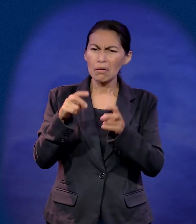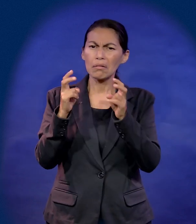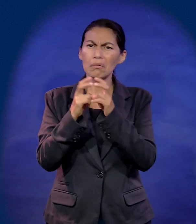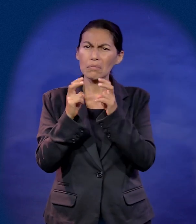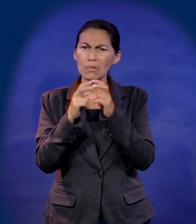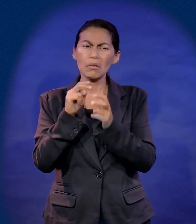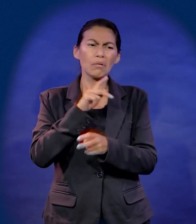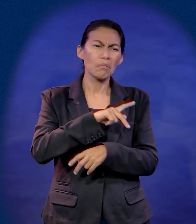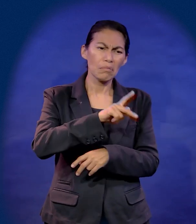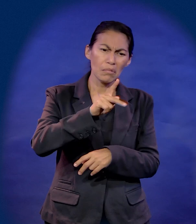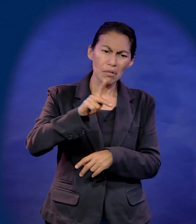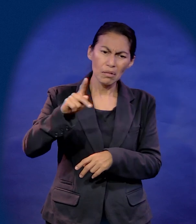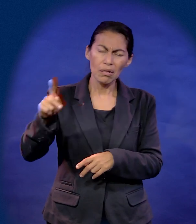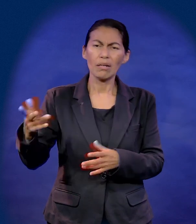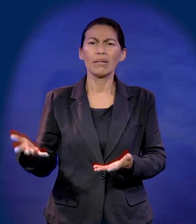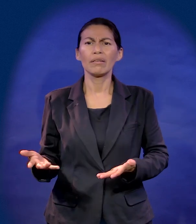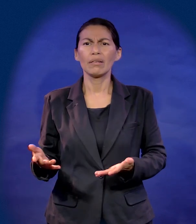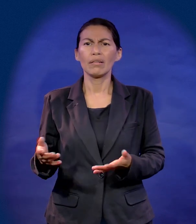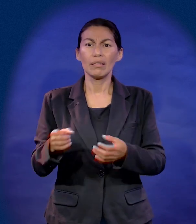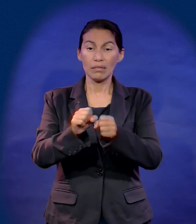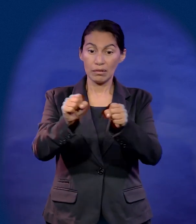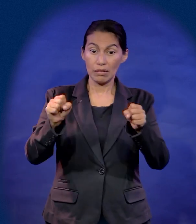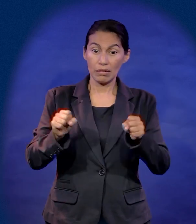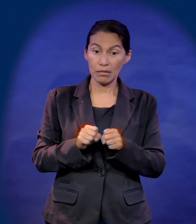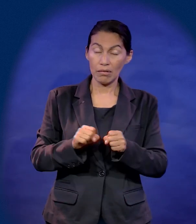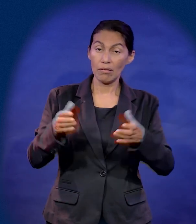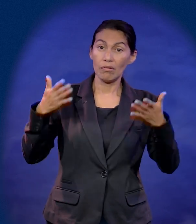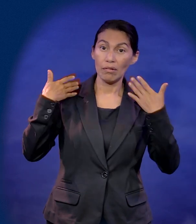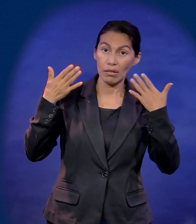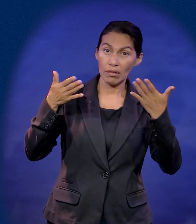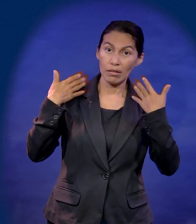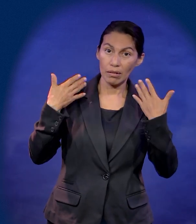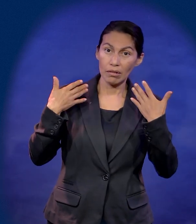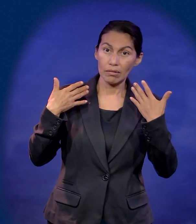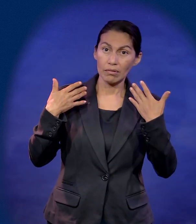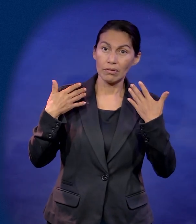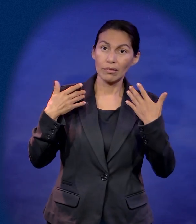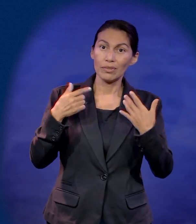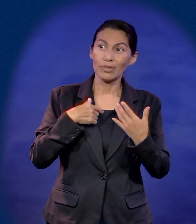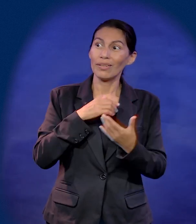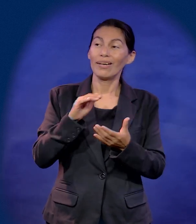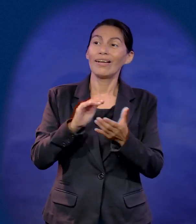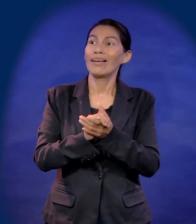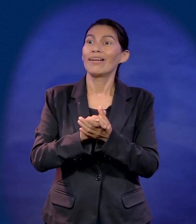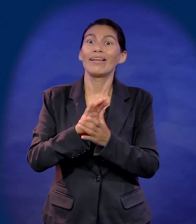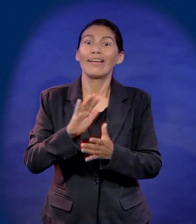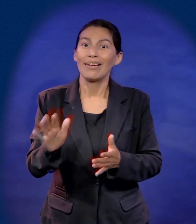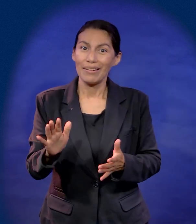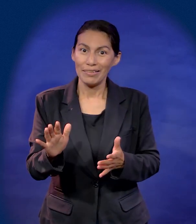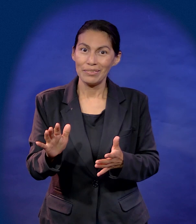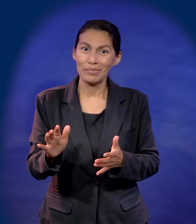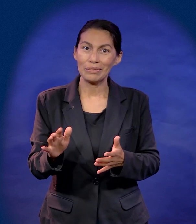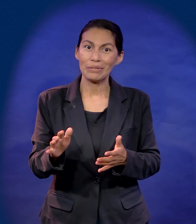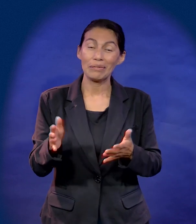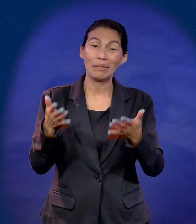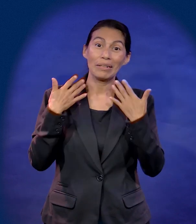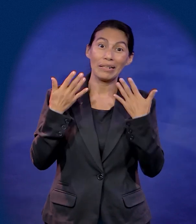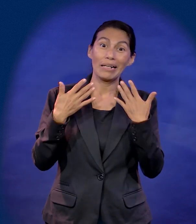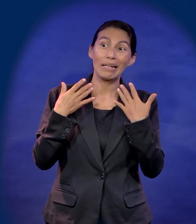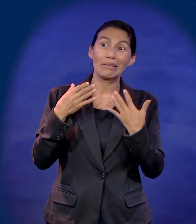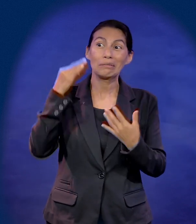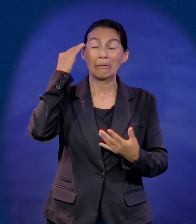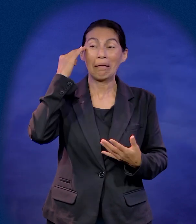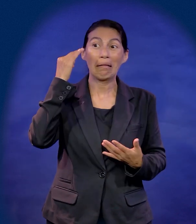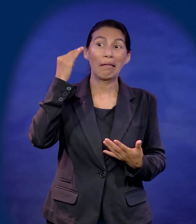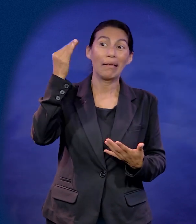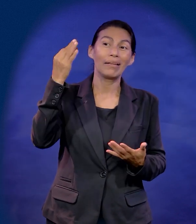casar, fijamos la boda. Va a ser aquí en Tampico, va a ser en la playa, en algún salón y va a ser en verano. La verdad,